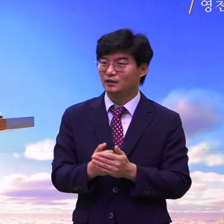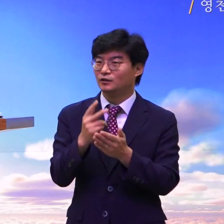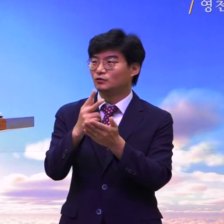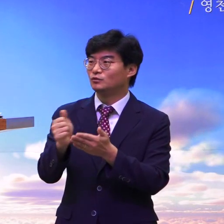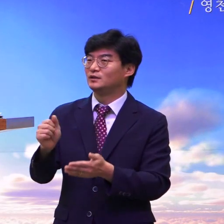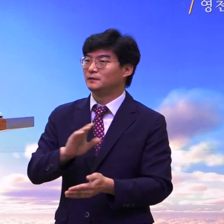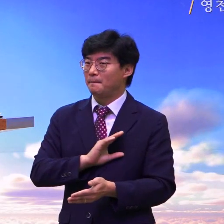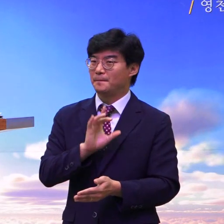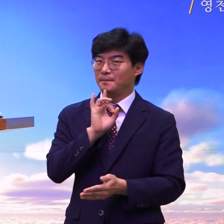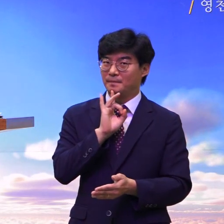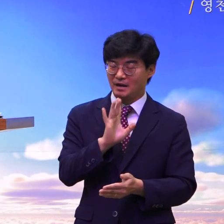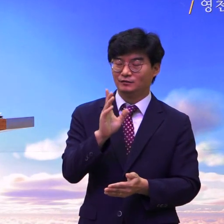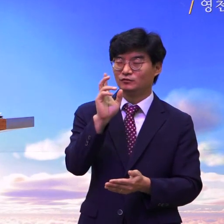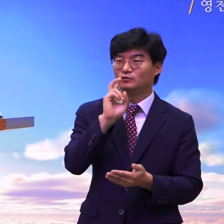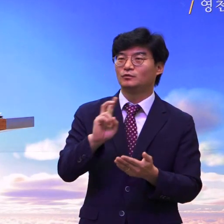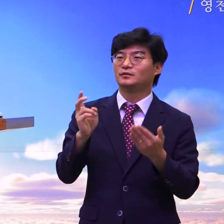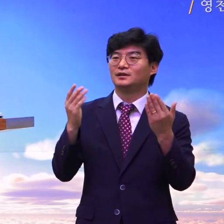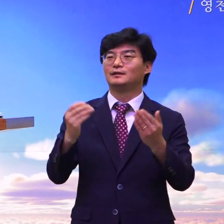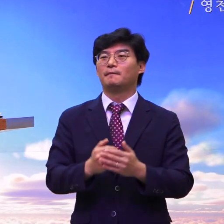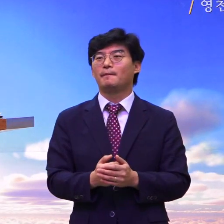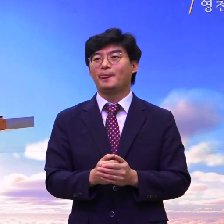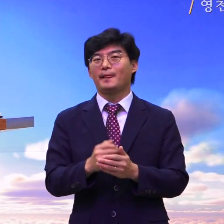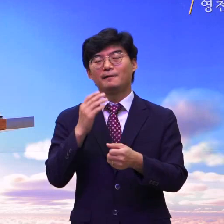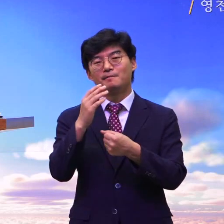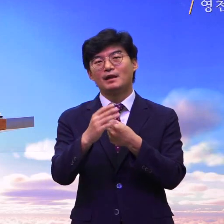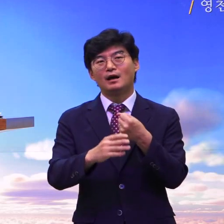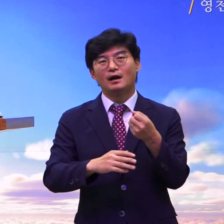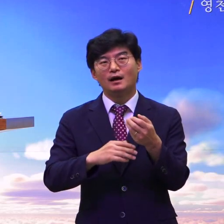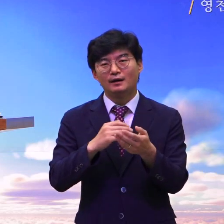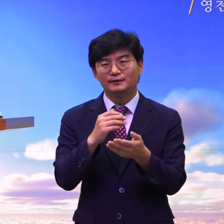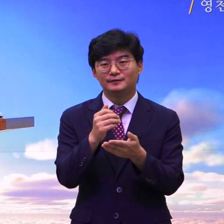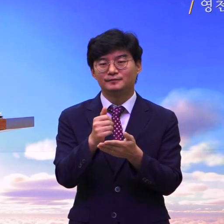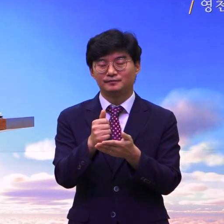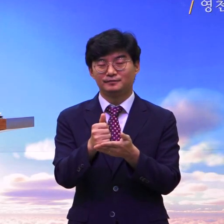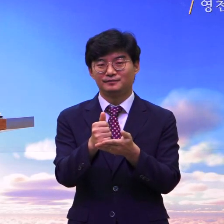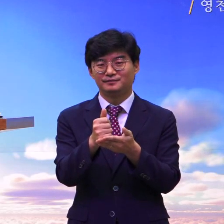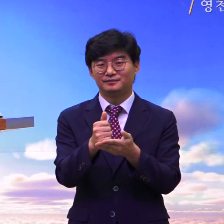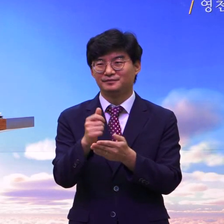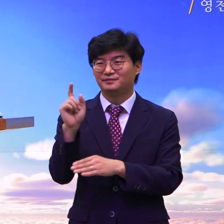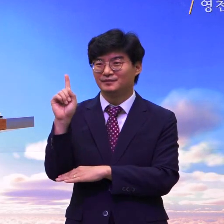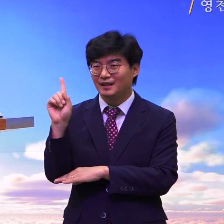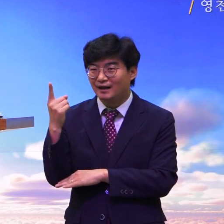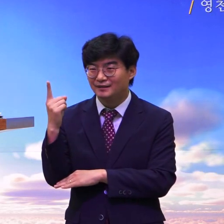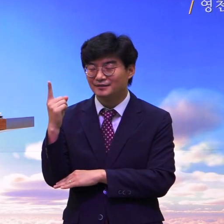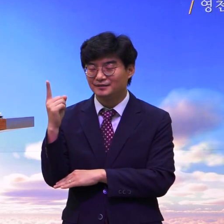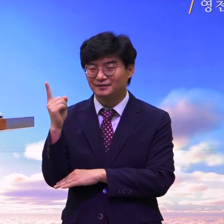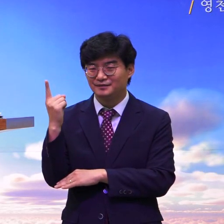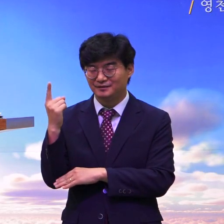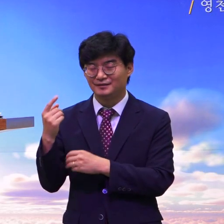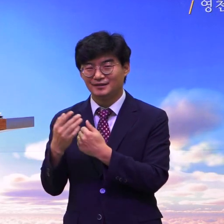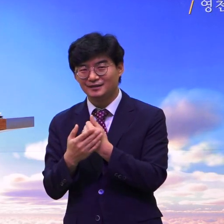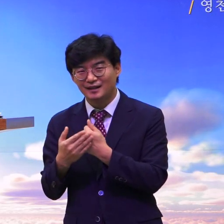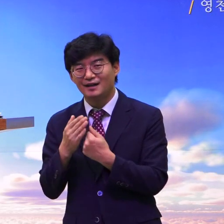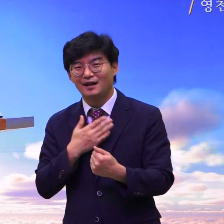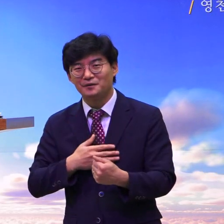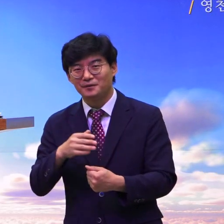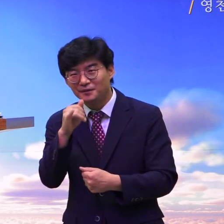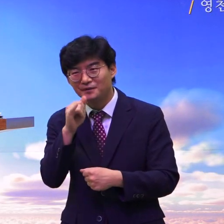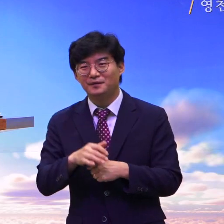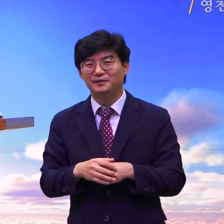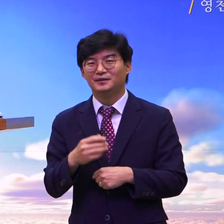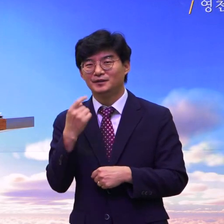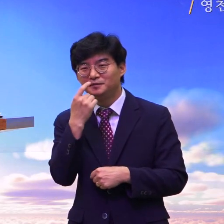들겠습니다. 하나님께서 다윗에게 인자를 더하신 것이죠. 그리고 어느새 다윗은 하나님의 은혜 속에서 그의 입술로